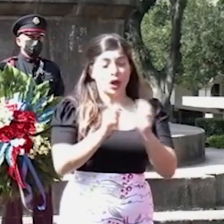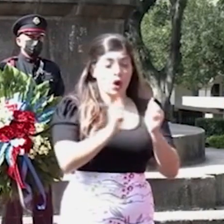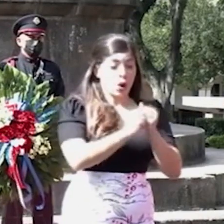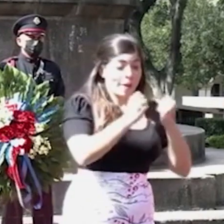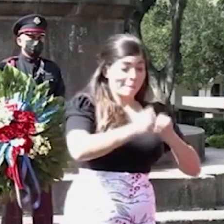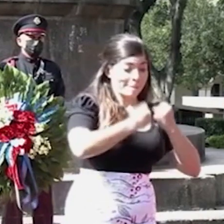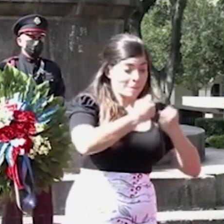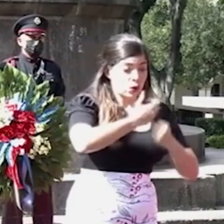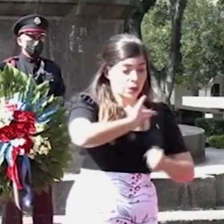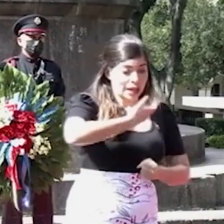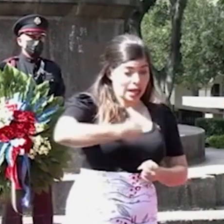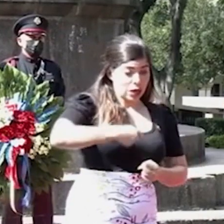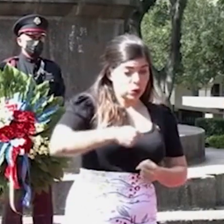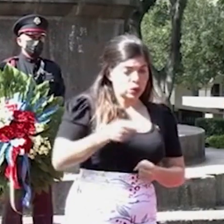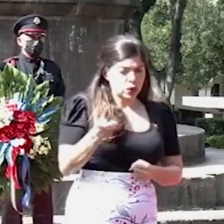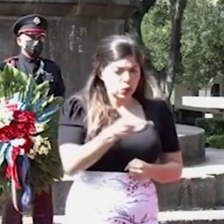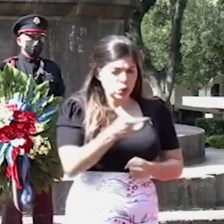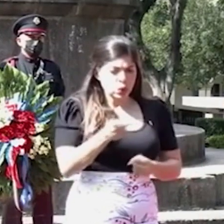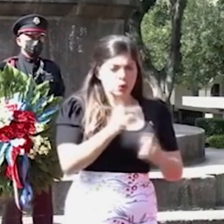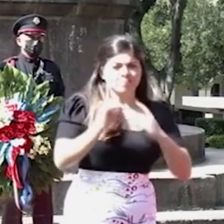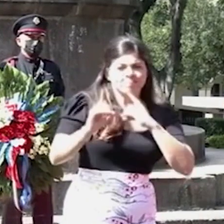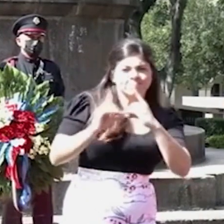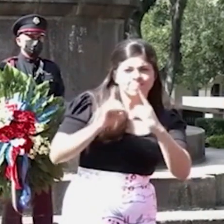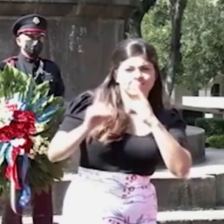de contraparte un diálogo permanente.